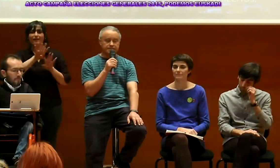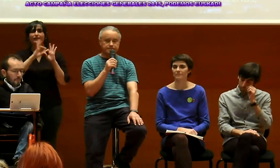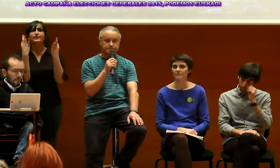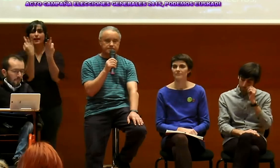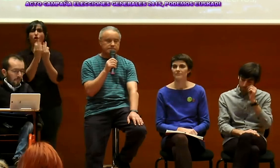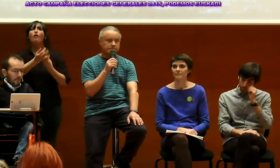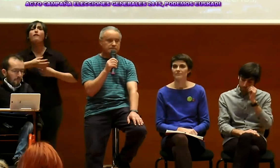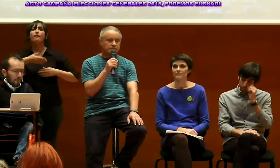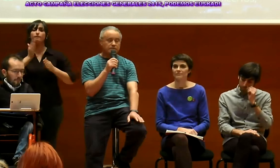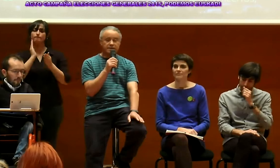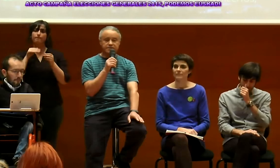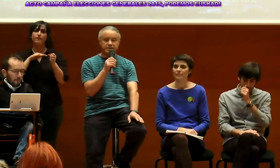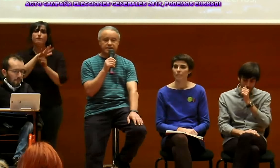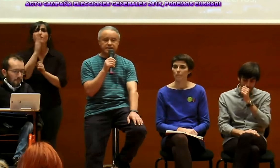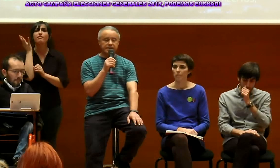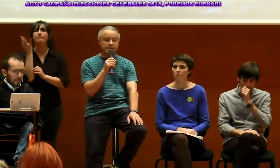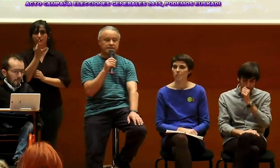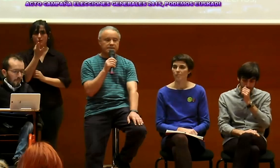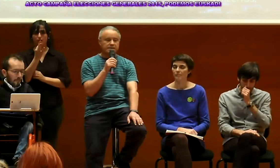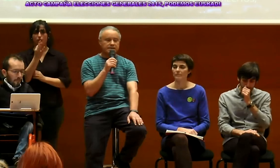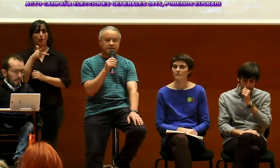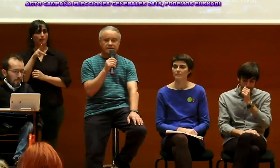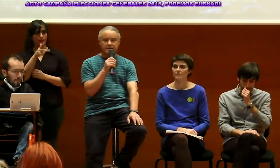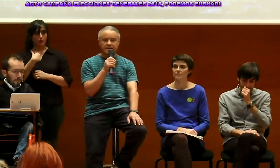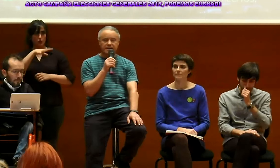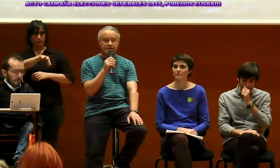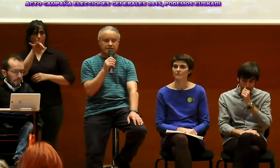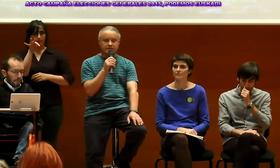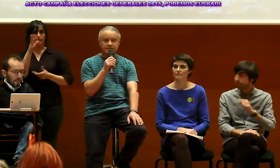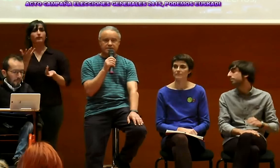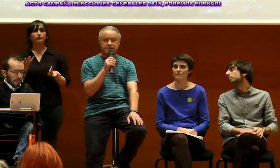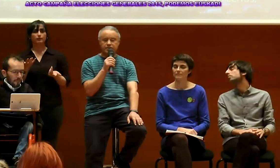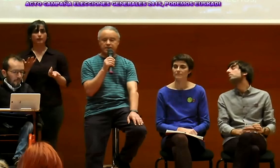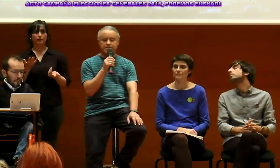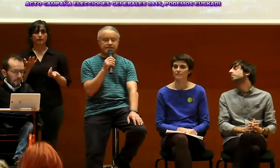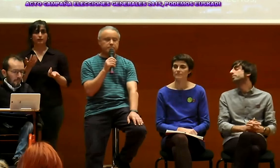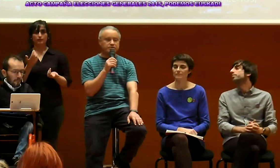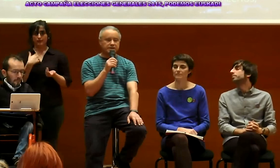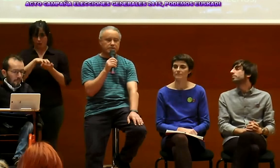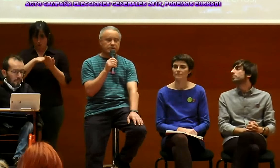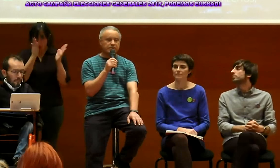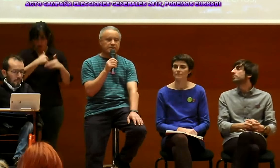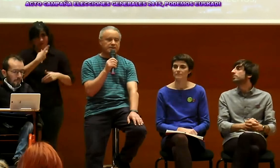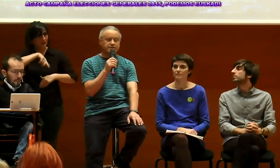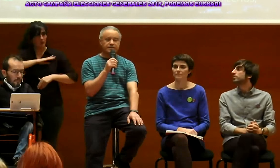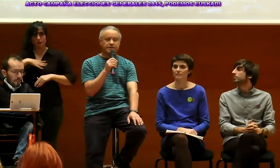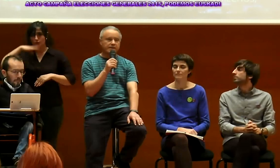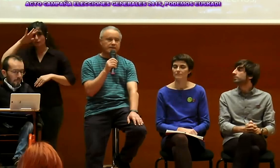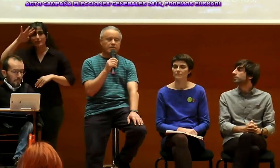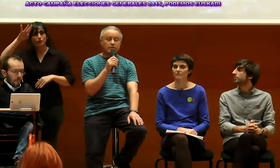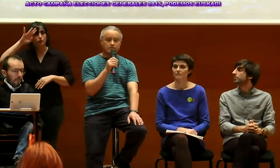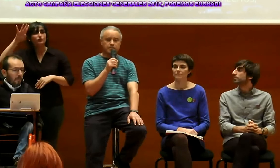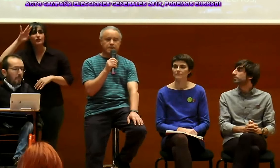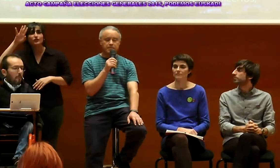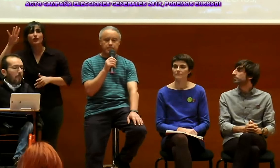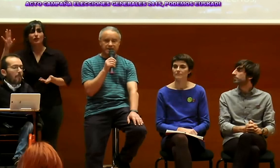intervenir. Un derecho a decidir que sin duda nos va a hacer mucha ilusión, eso de